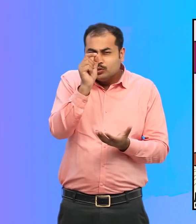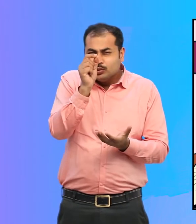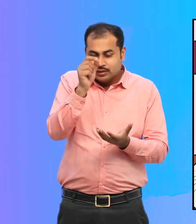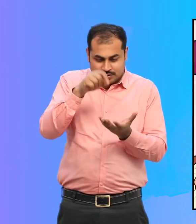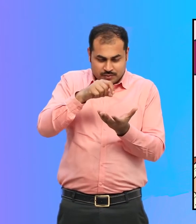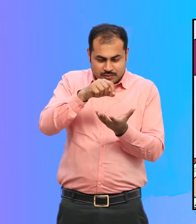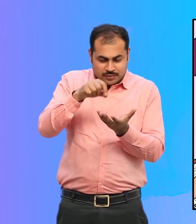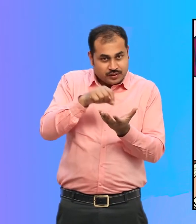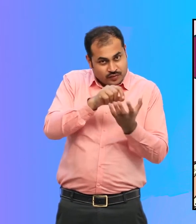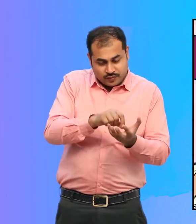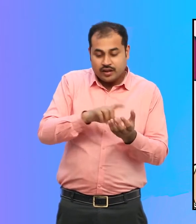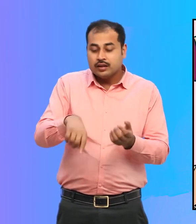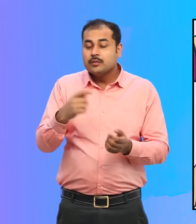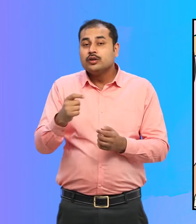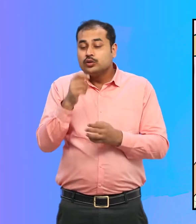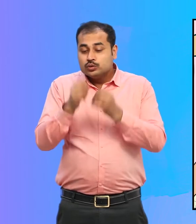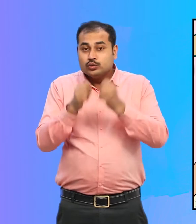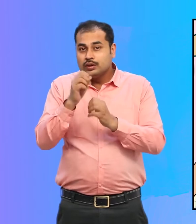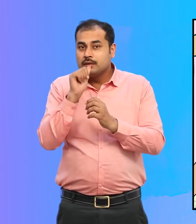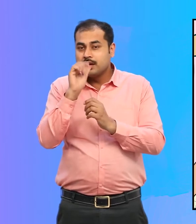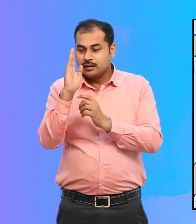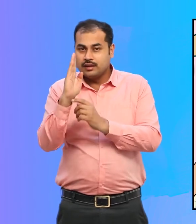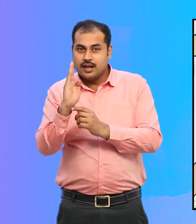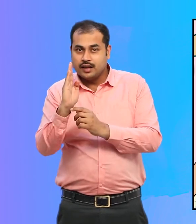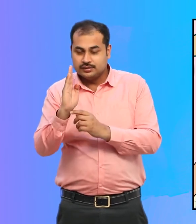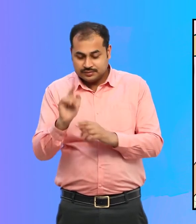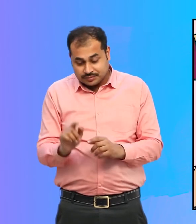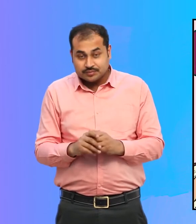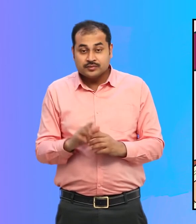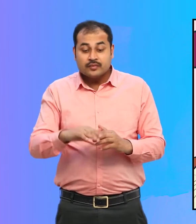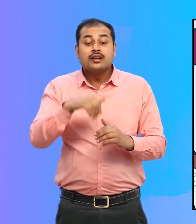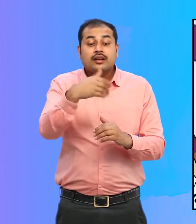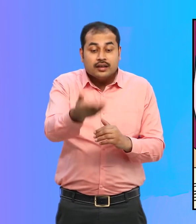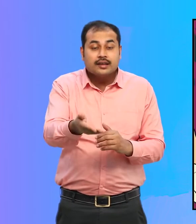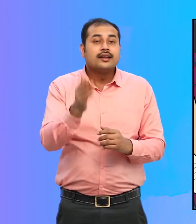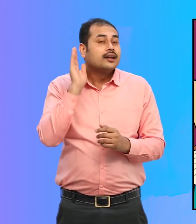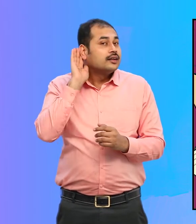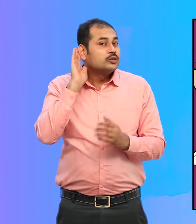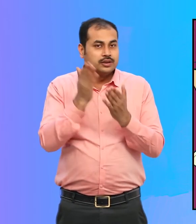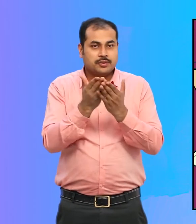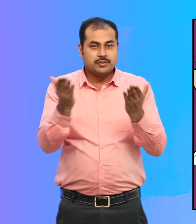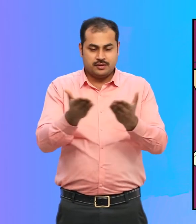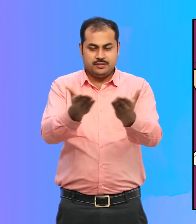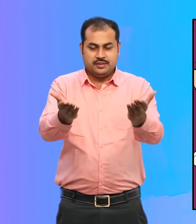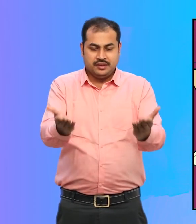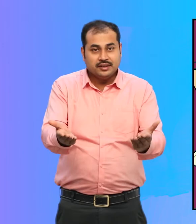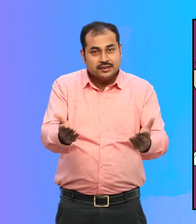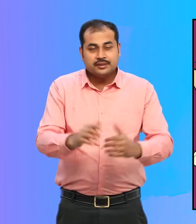रखा है और गिलास में दूध है को टेबल पर अखबार भी खुला है है